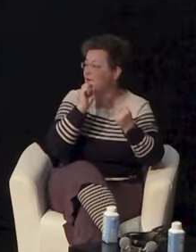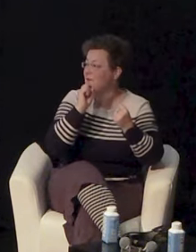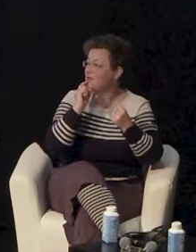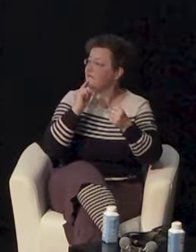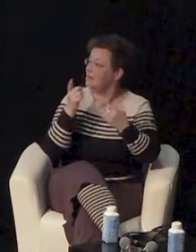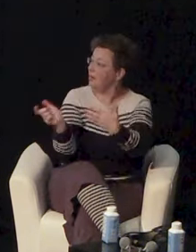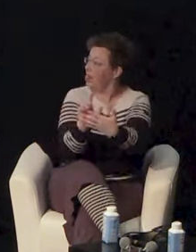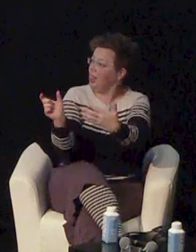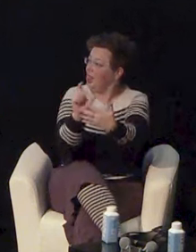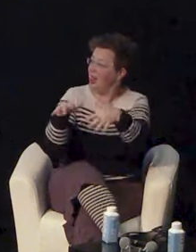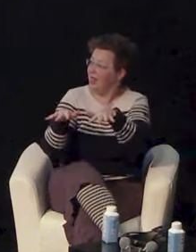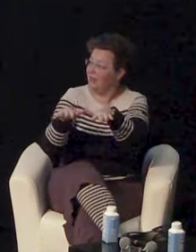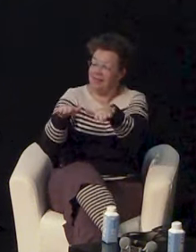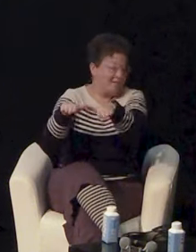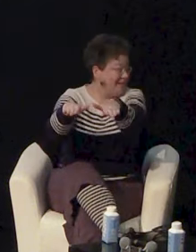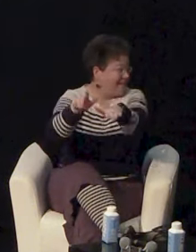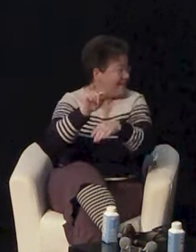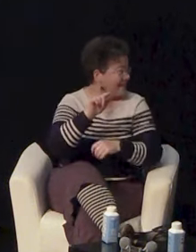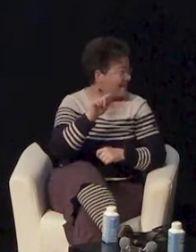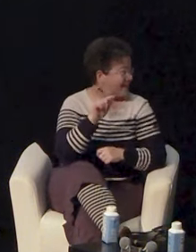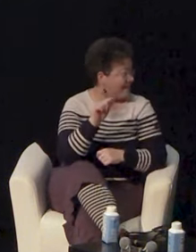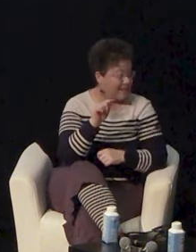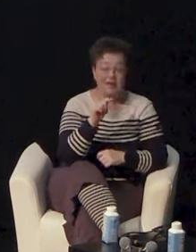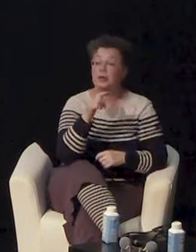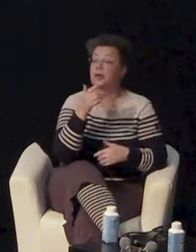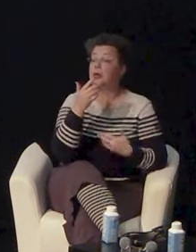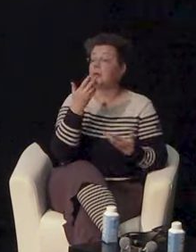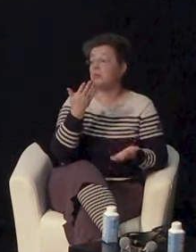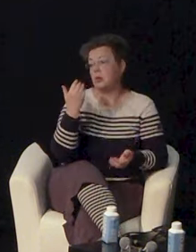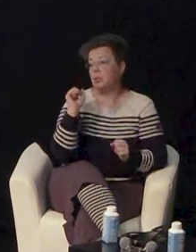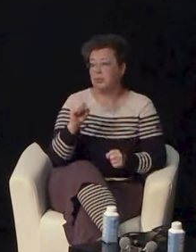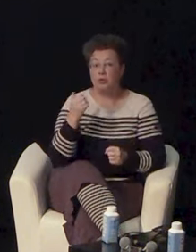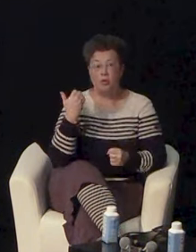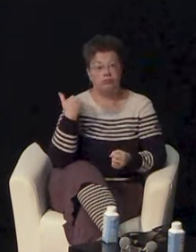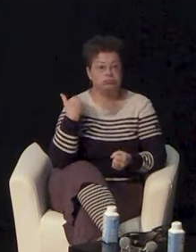Et alors que nous, on n'avait pas forcément une langue des signes